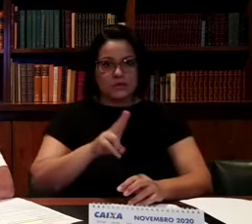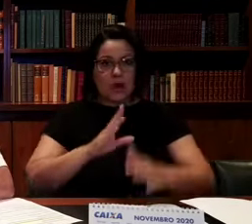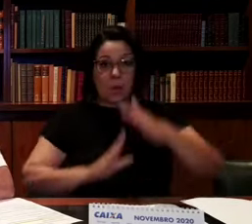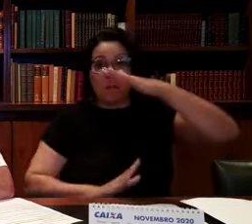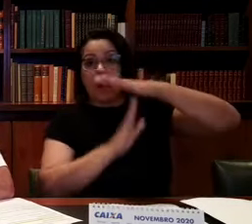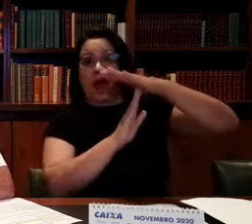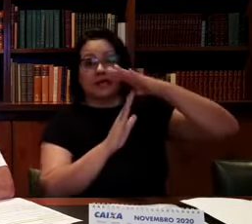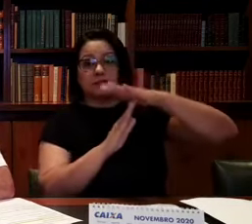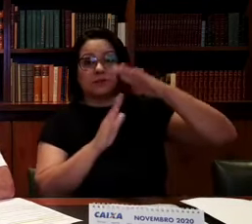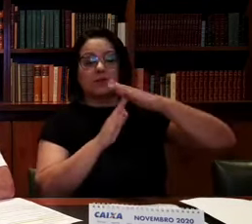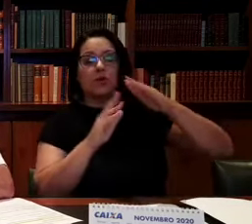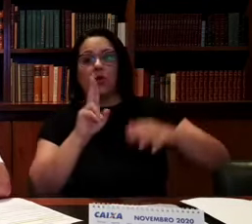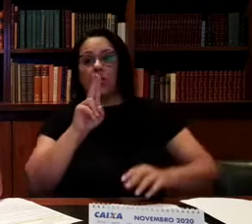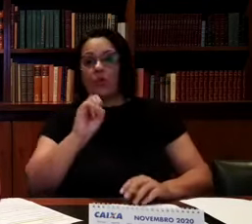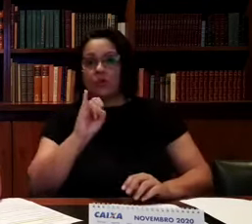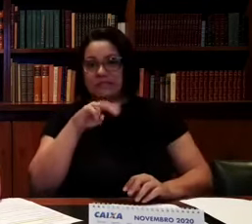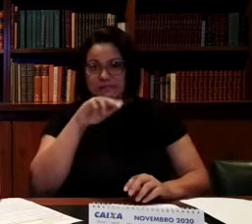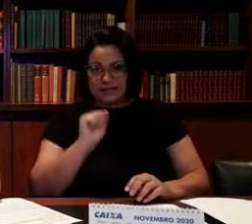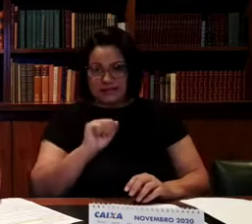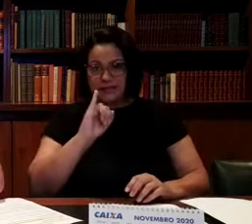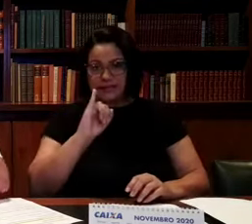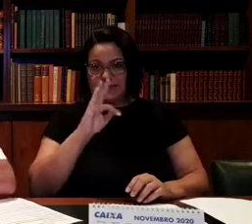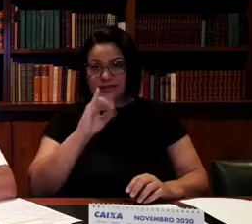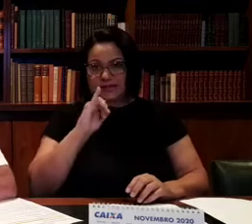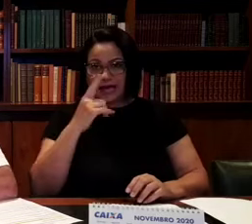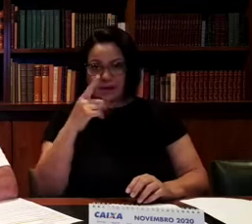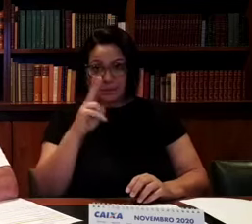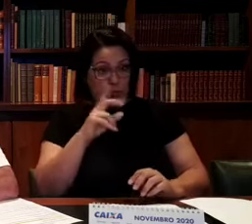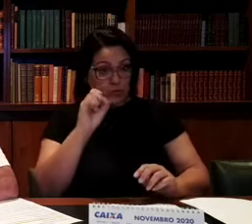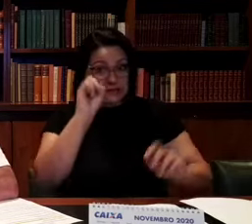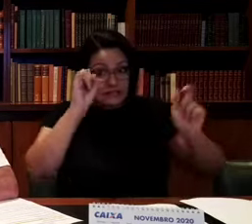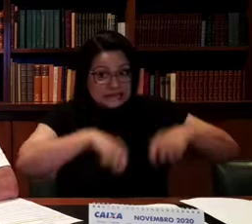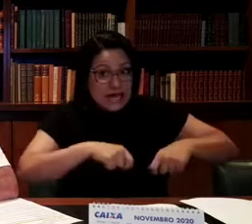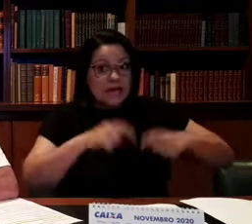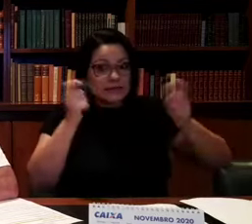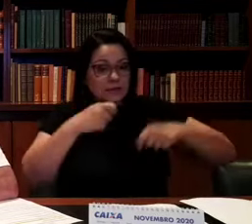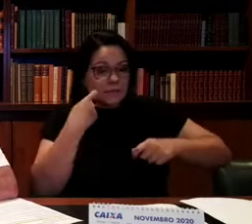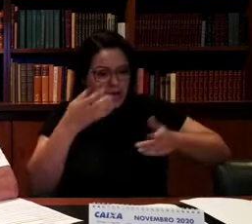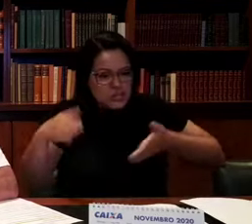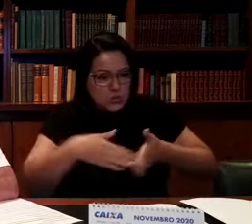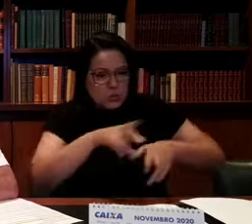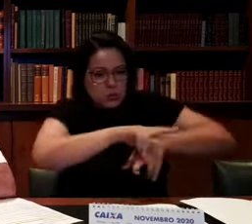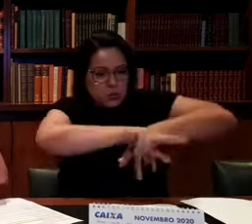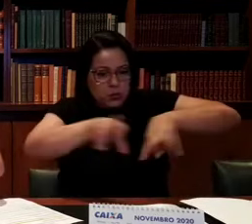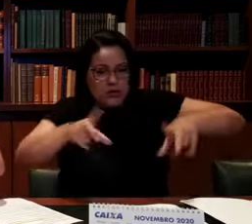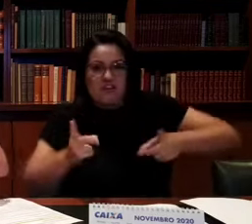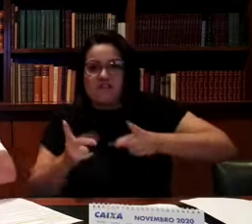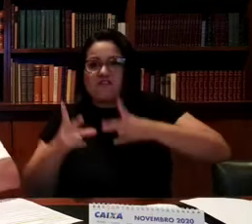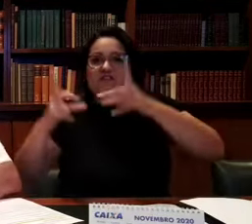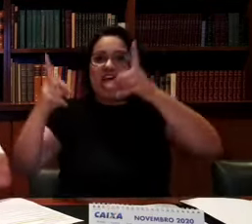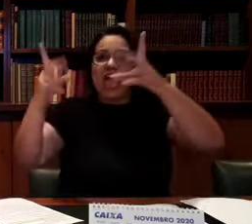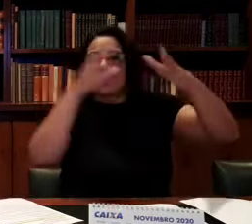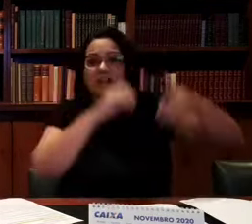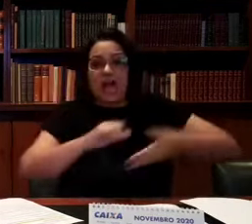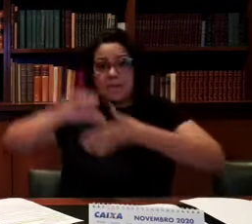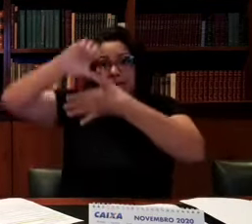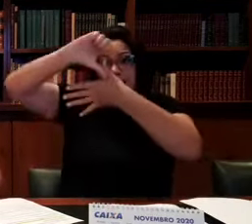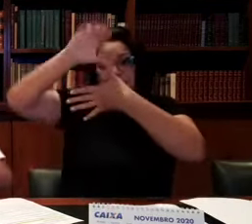capacidade Itaipu binacional você consegue todos os peixes para toda América do Sul ali fácil fácil até para exportar 400 mil toneladas